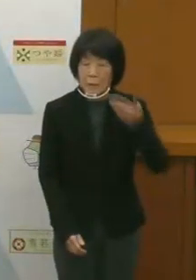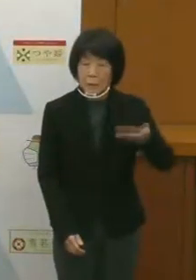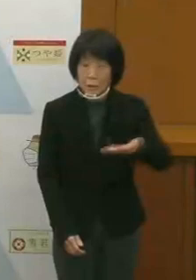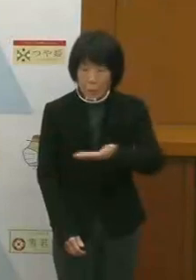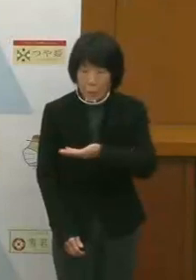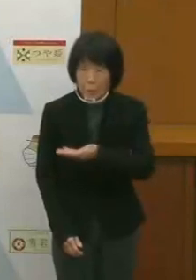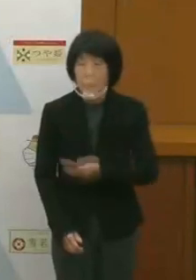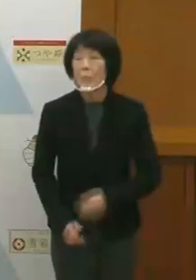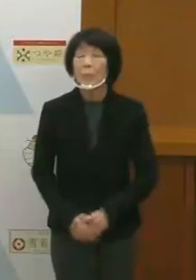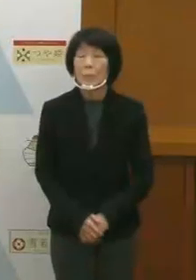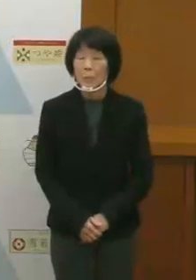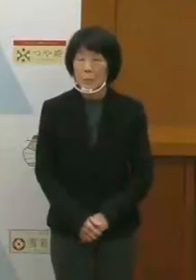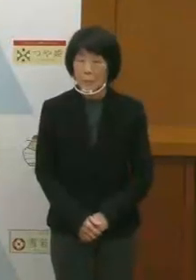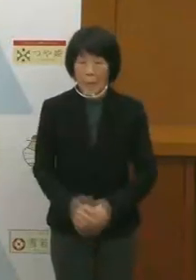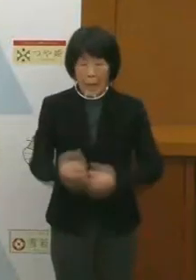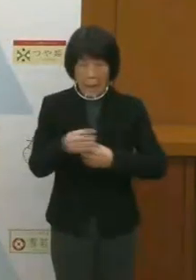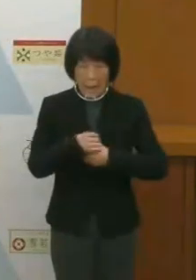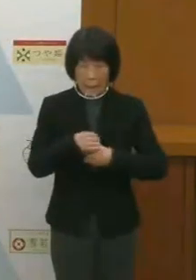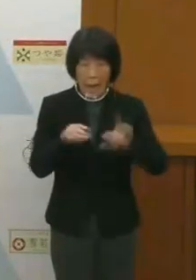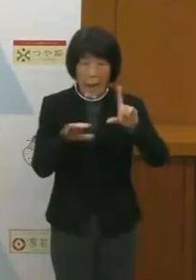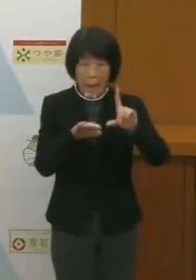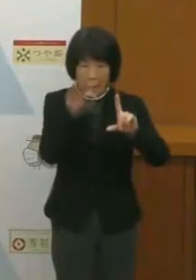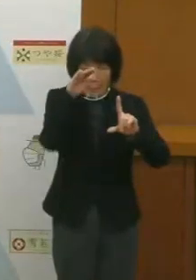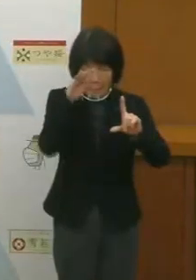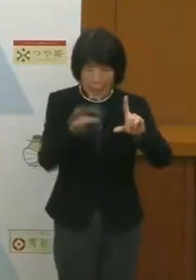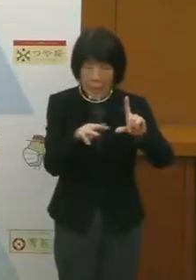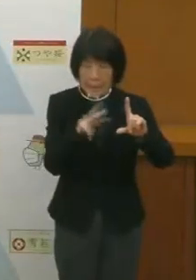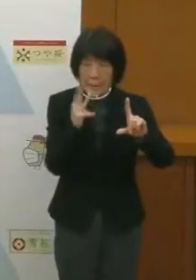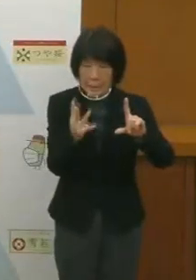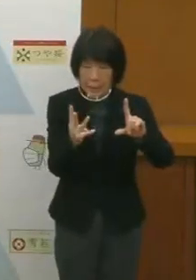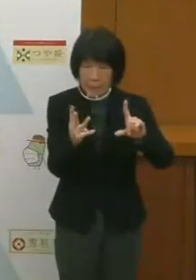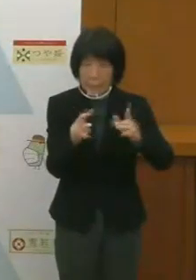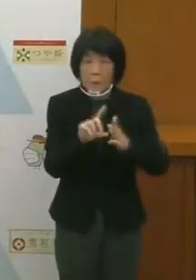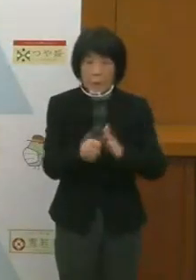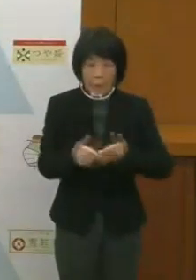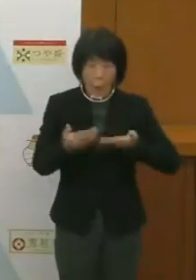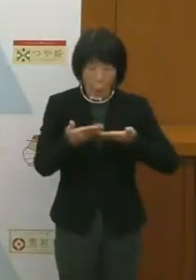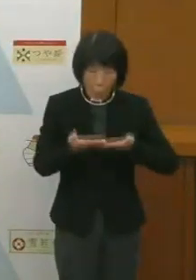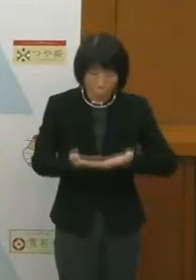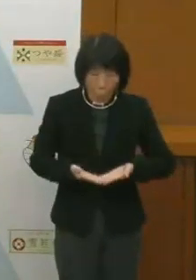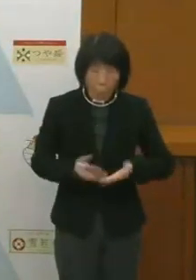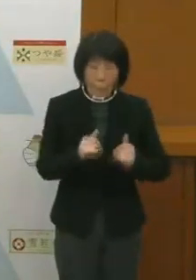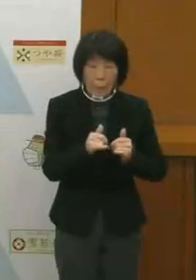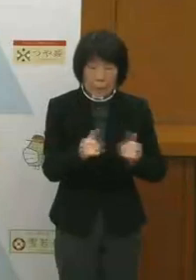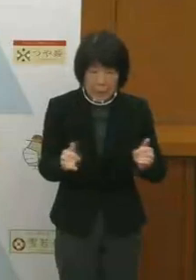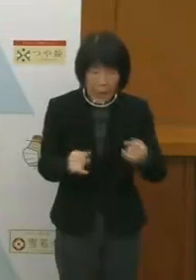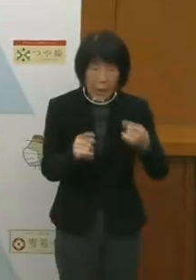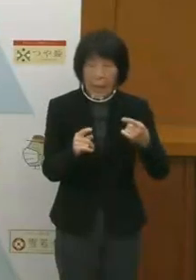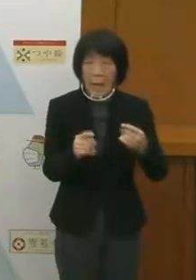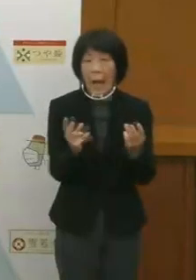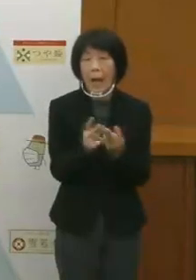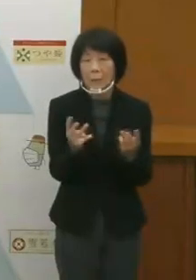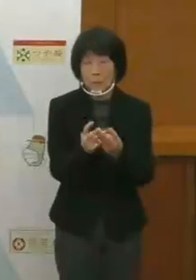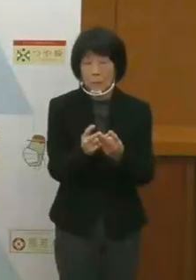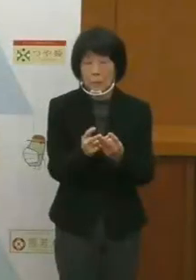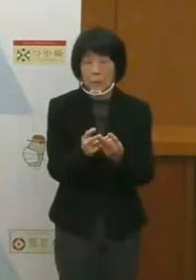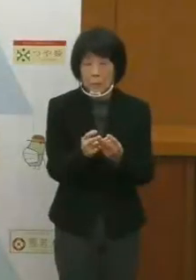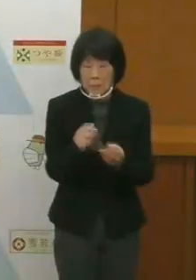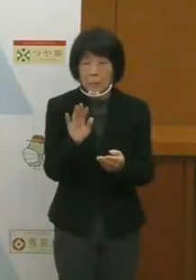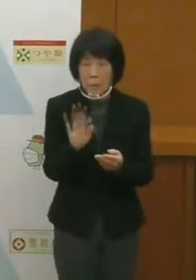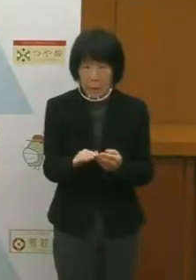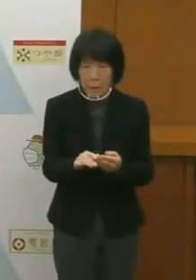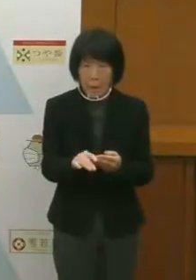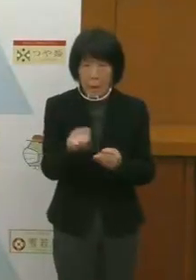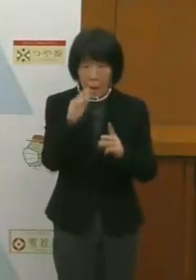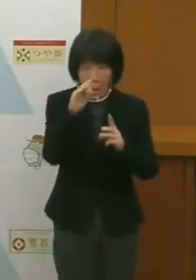NHK の藤井です。警戒レベル3についてなんですけど、これ重症者の数が大きな指標の一つだと思いますが、これいつ